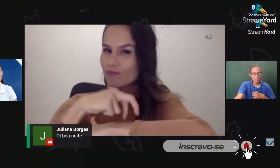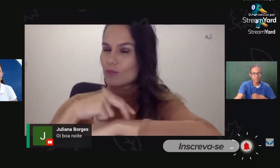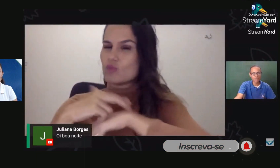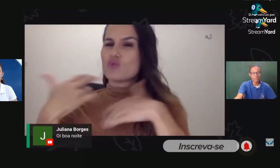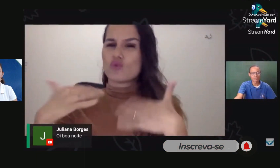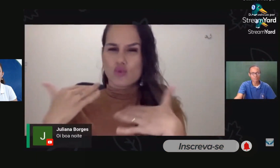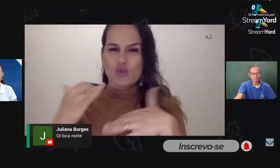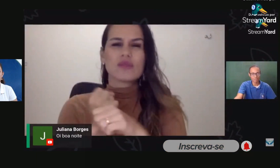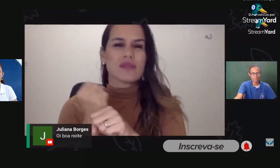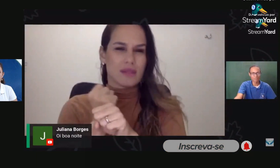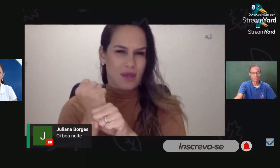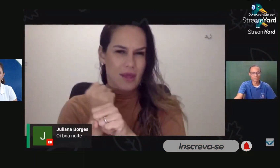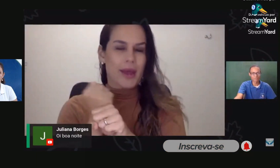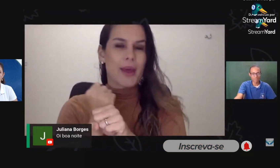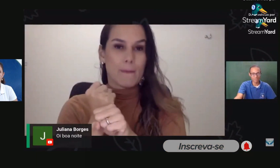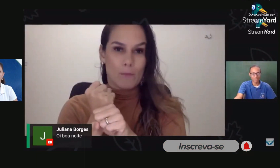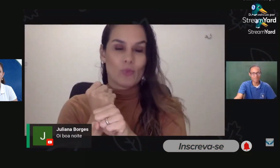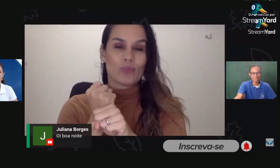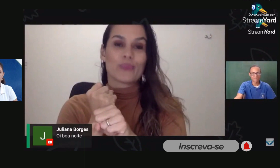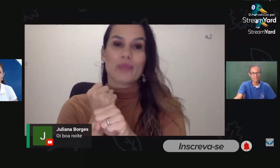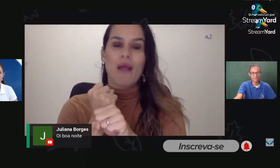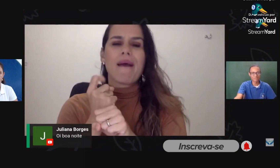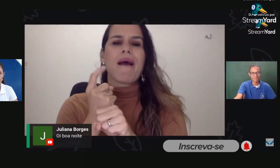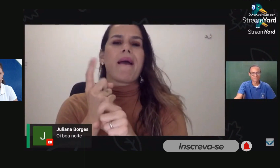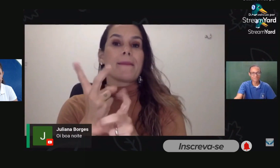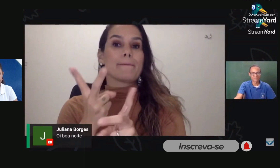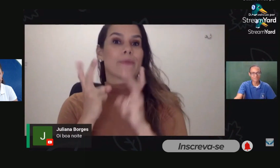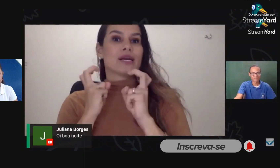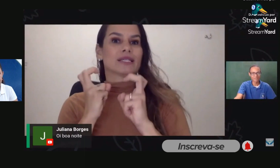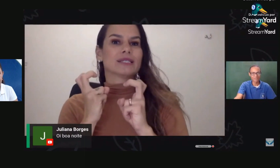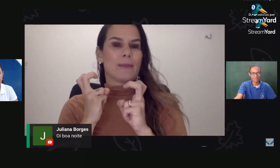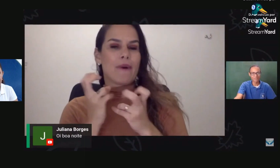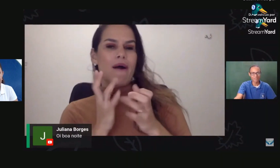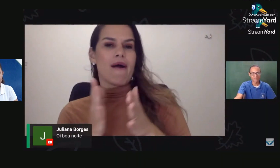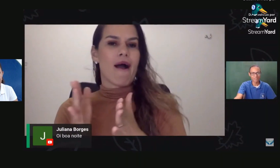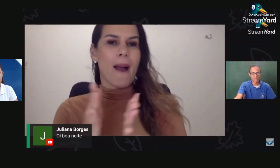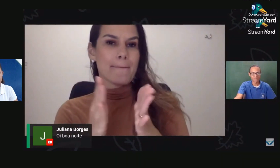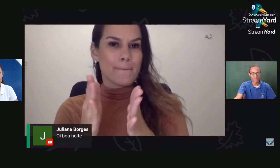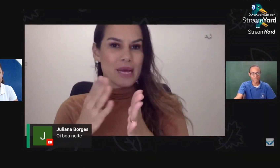que trabalho, já trabalhei como modelo por alguns anos.